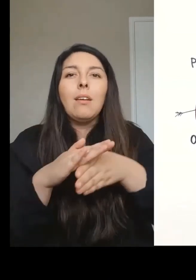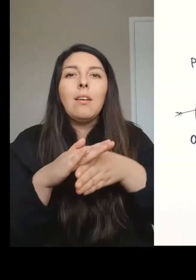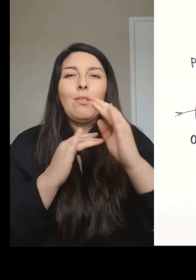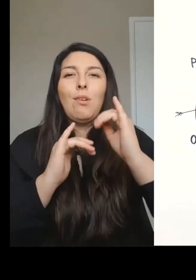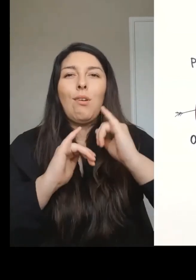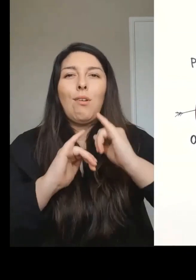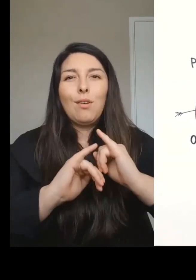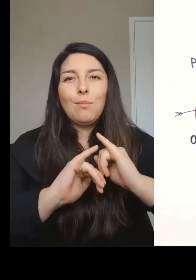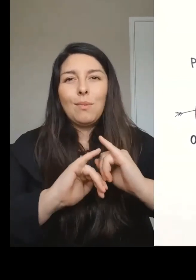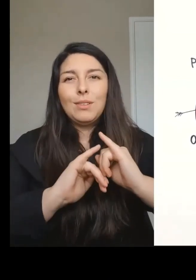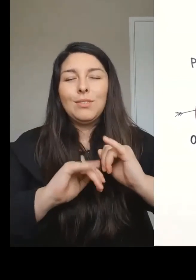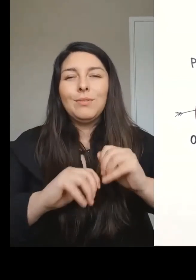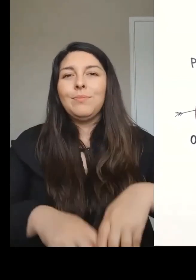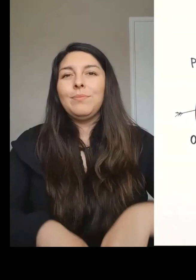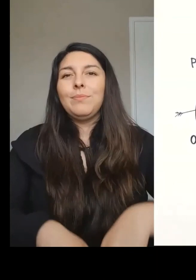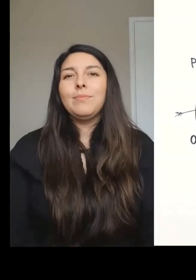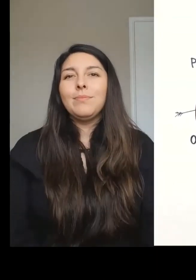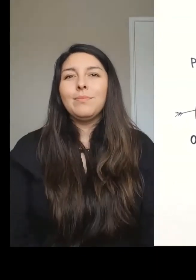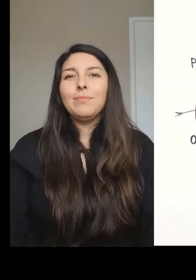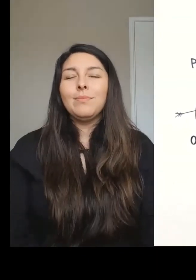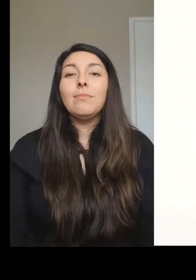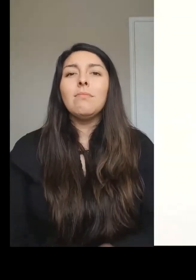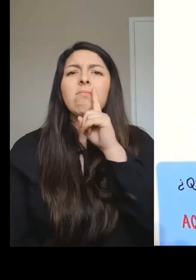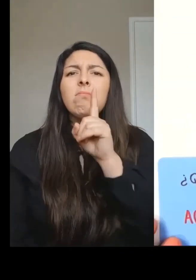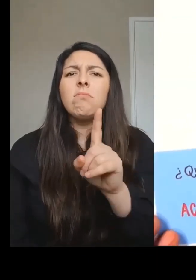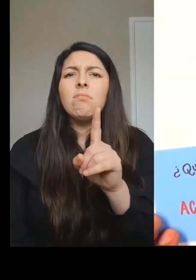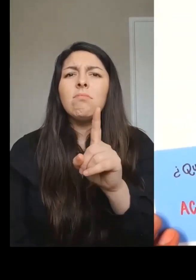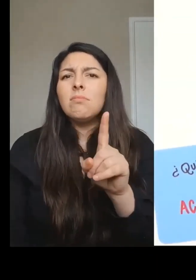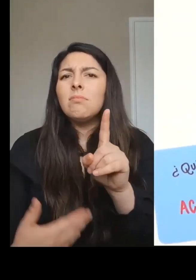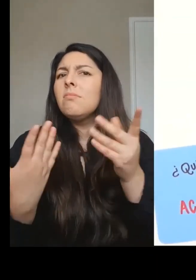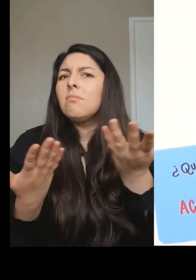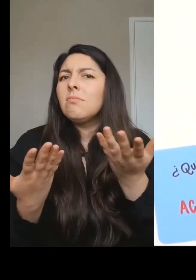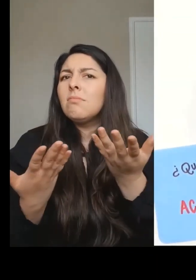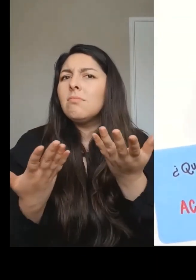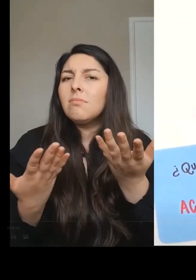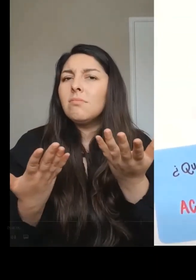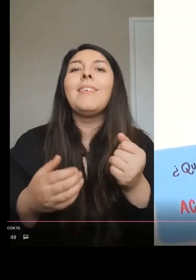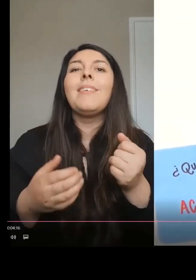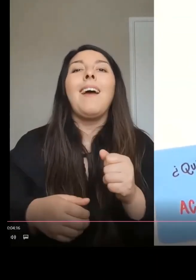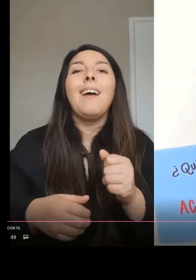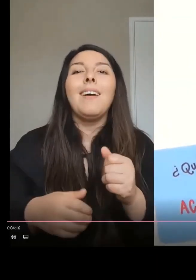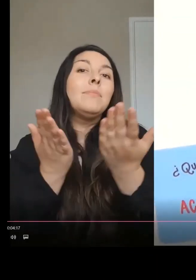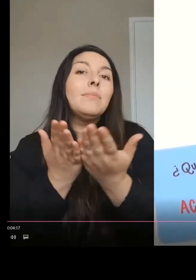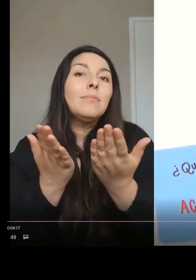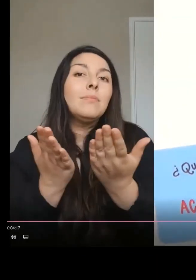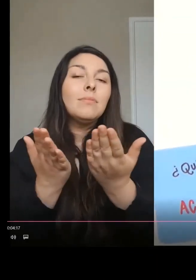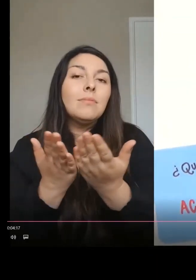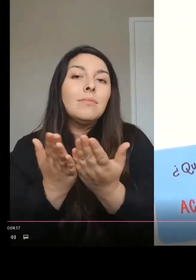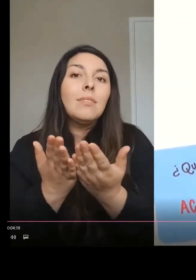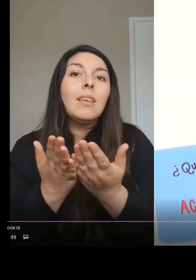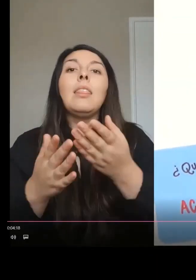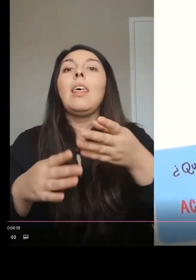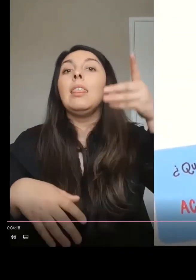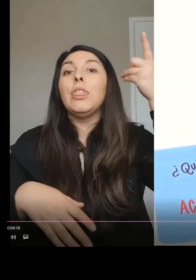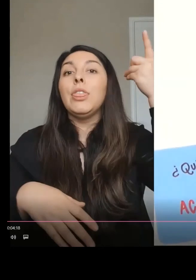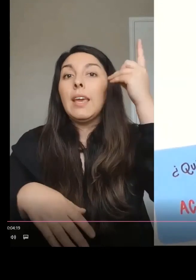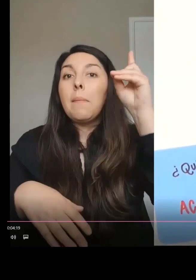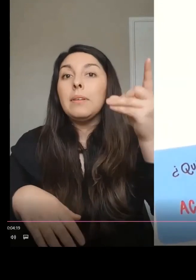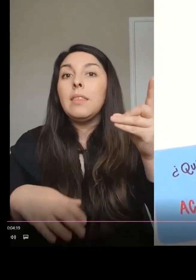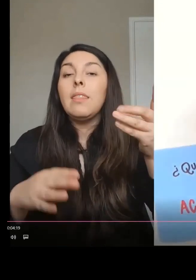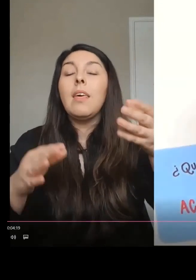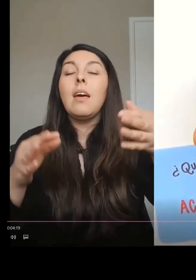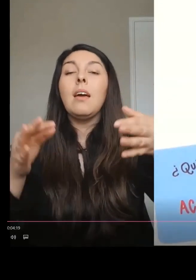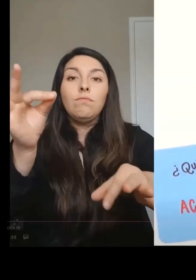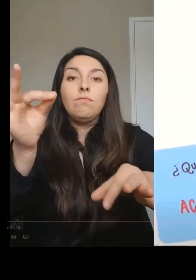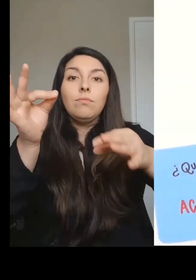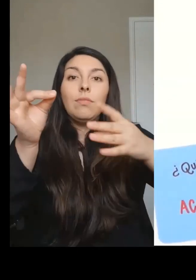¿Quiénes reciben el acompañamiento? Nuestros beneficiarios son estudiantes en situación de discapacidad, con diagnóstico que